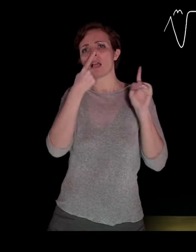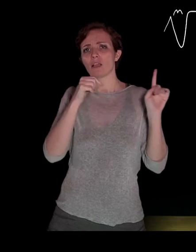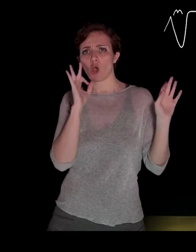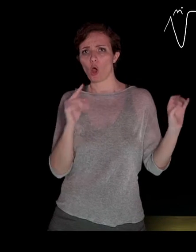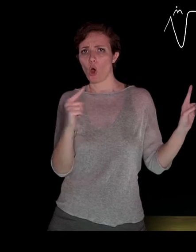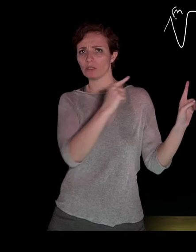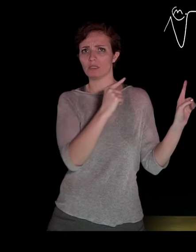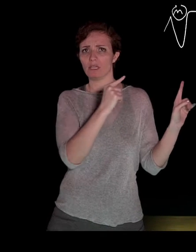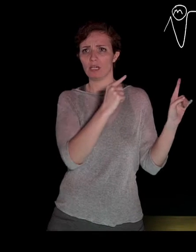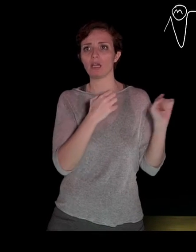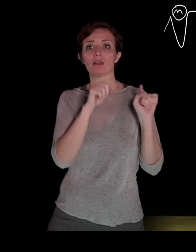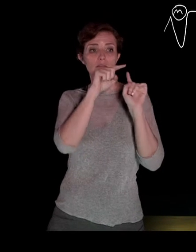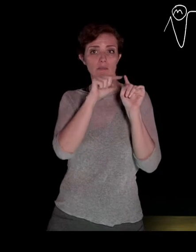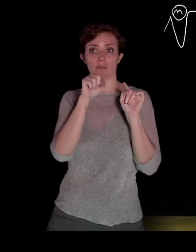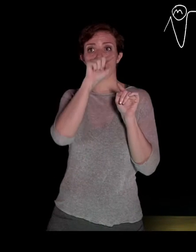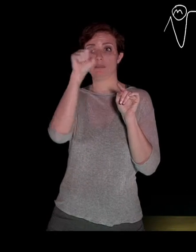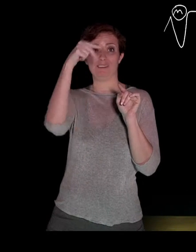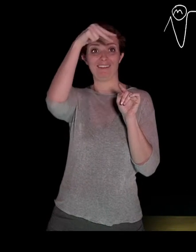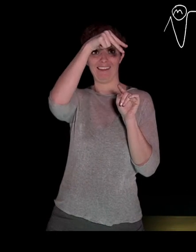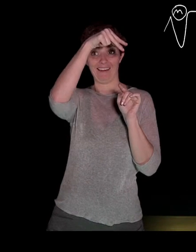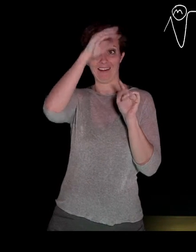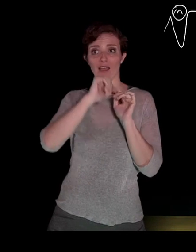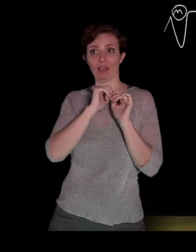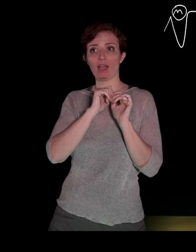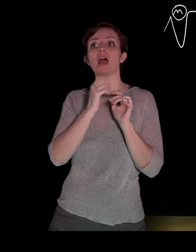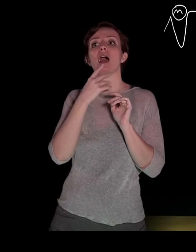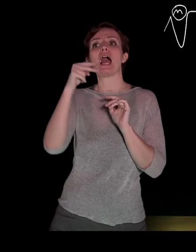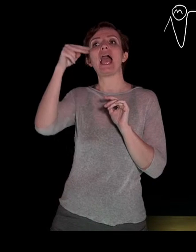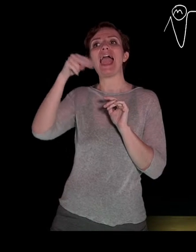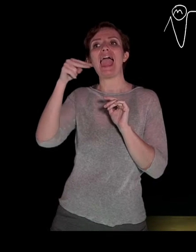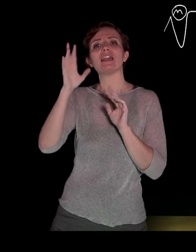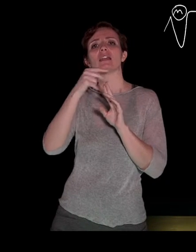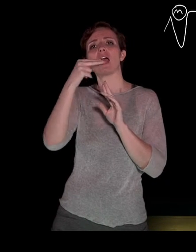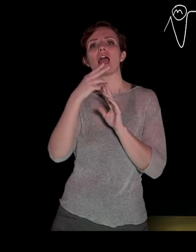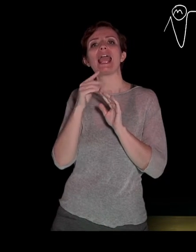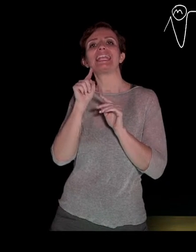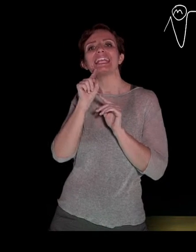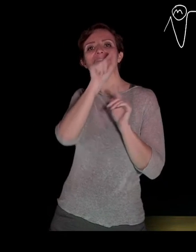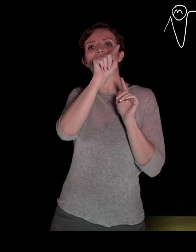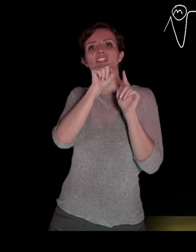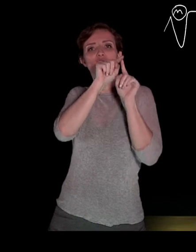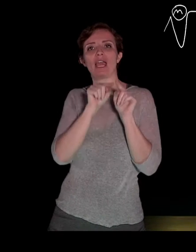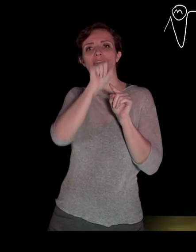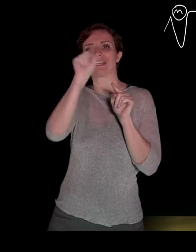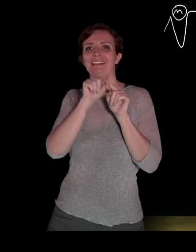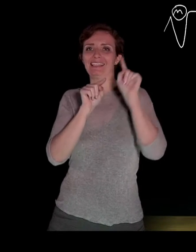scrittura di questo tipo caratterizzata da n che si chiama indice del radicale